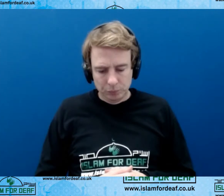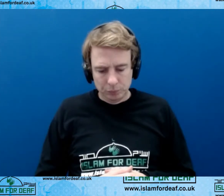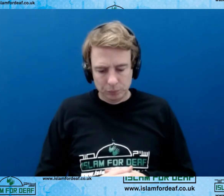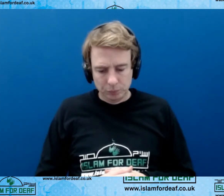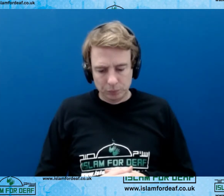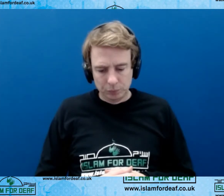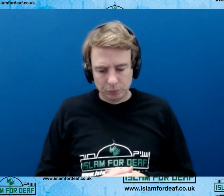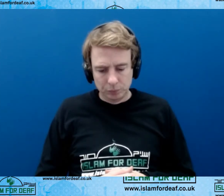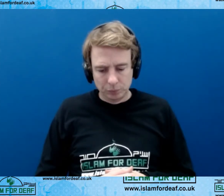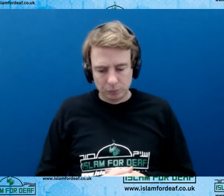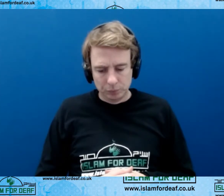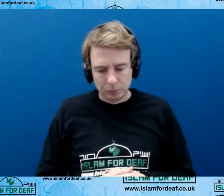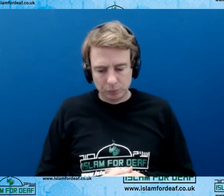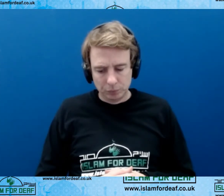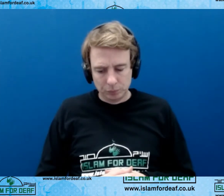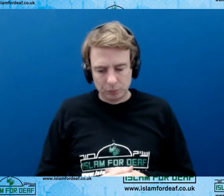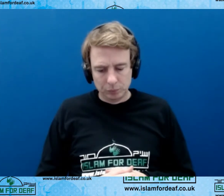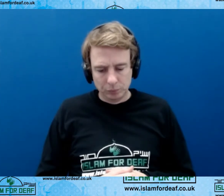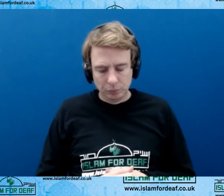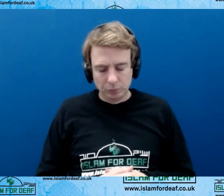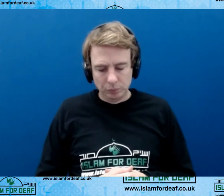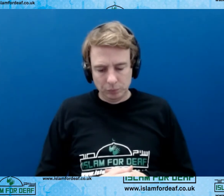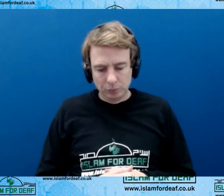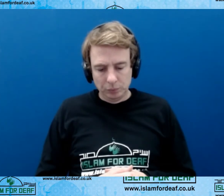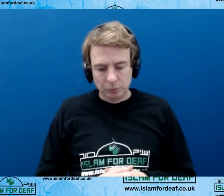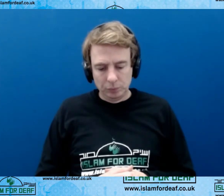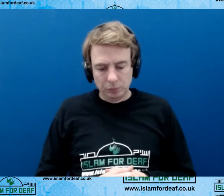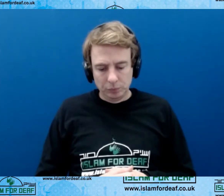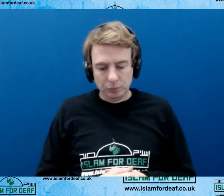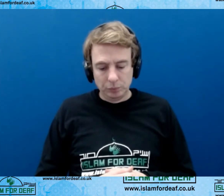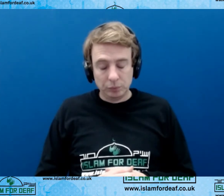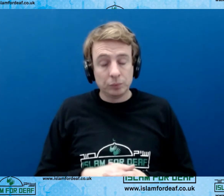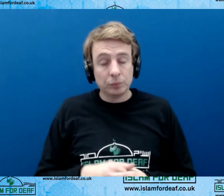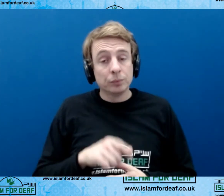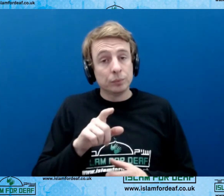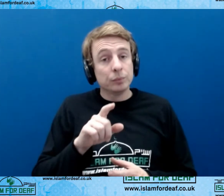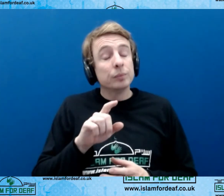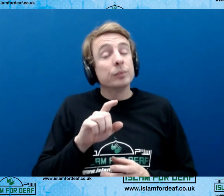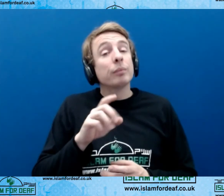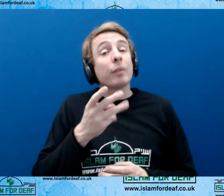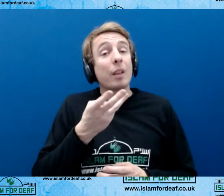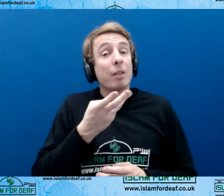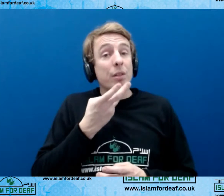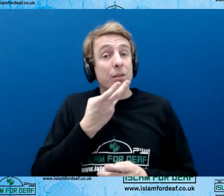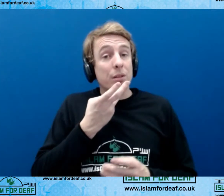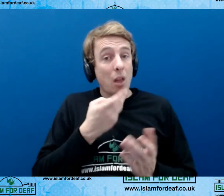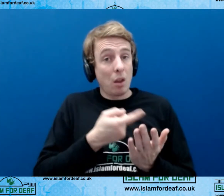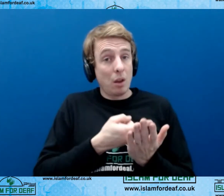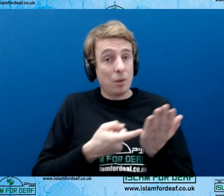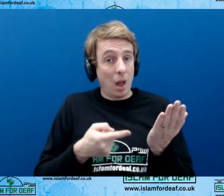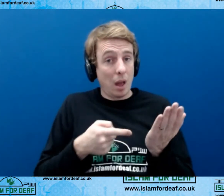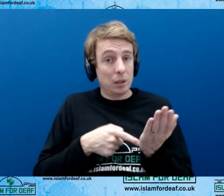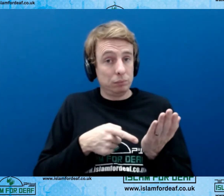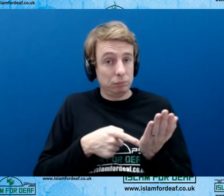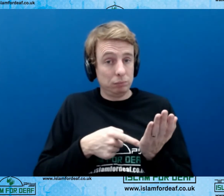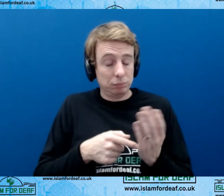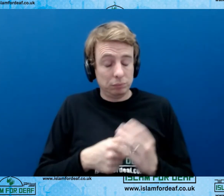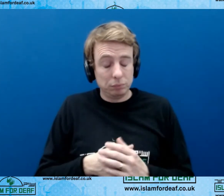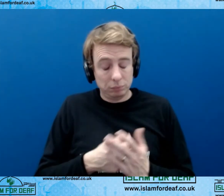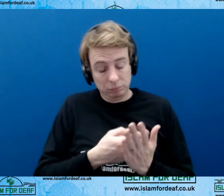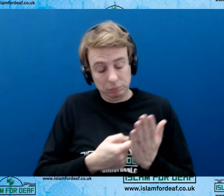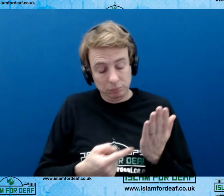ويدخله جهنم. And then in the third verse, Allah the Most High said, and he gave him a